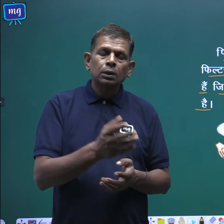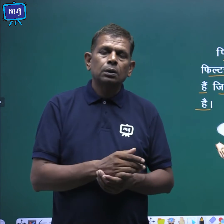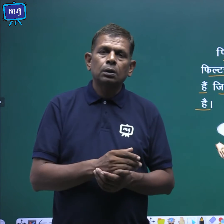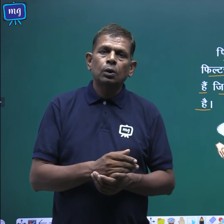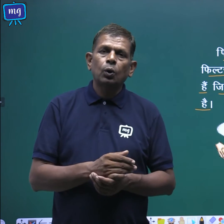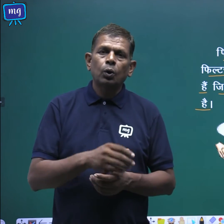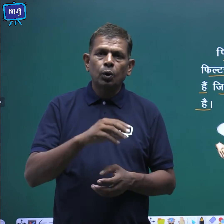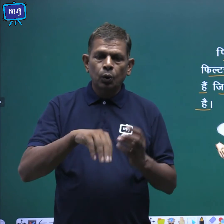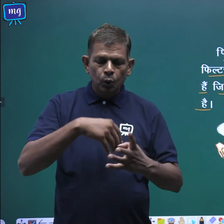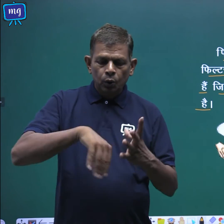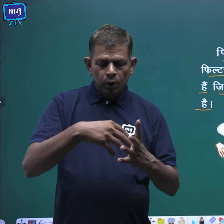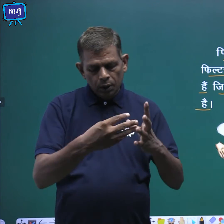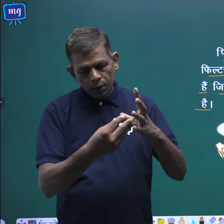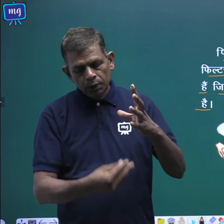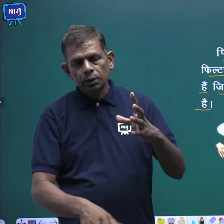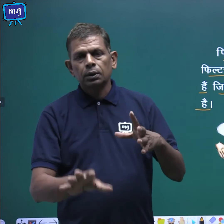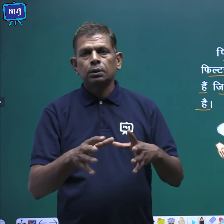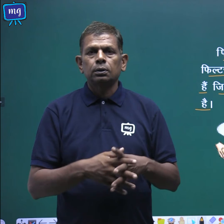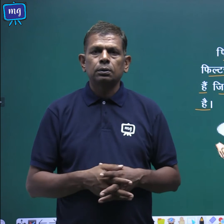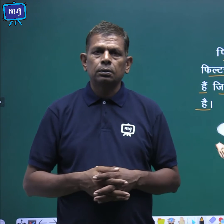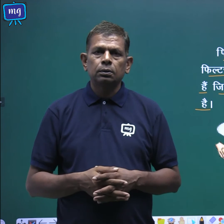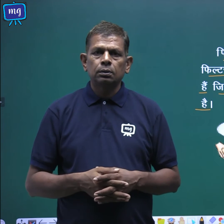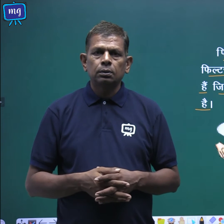और विलयन नीचे आ जाता है।